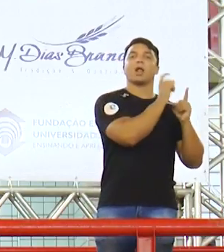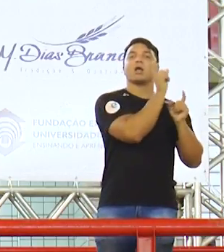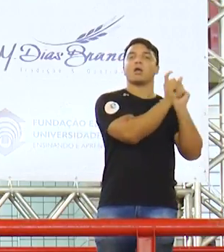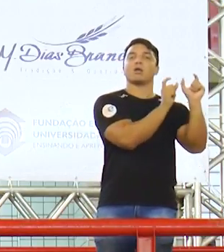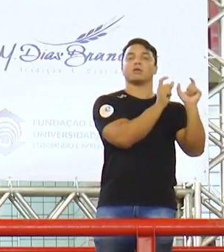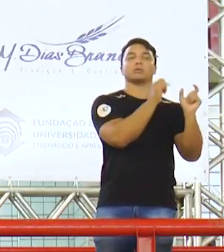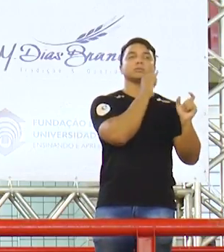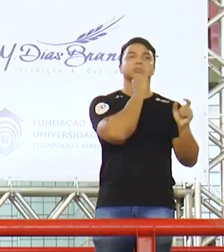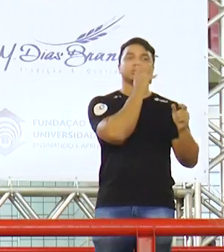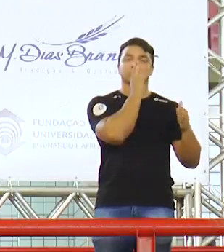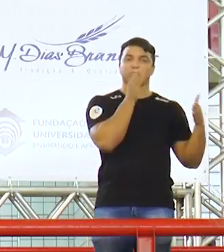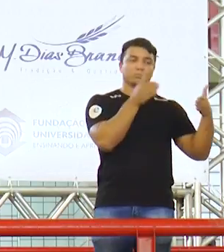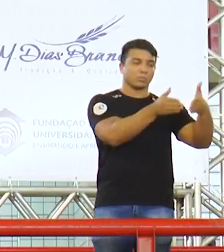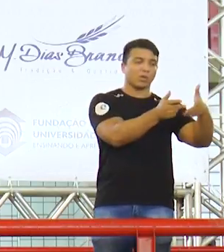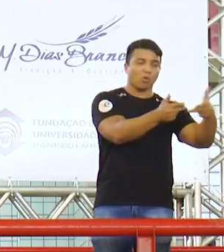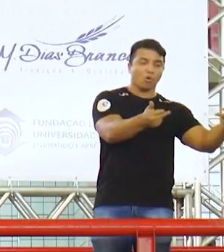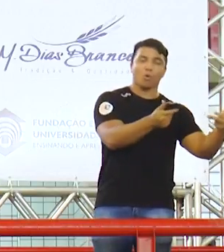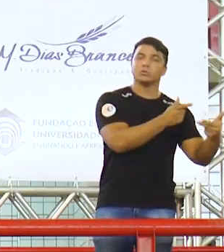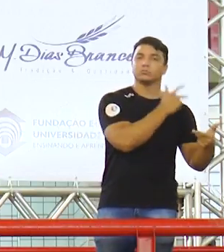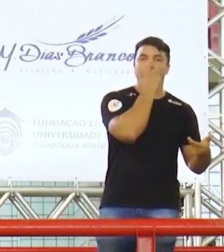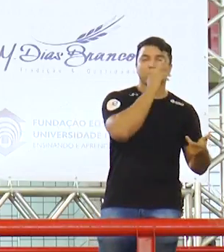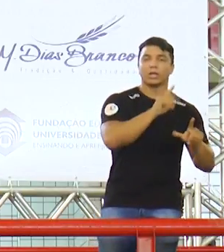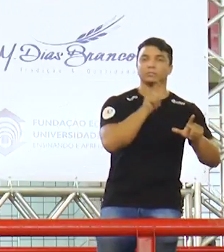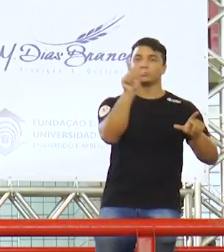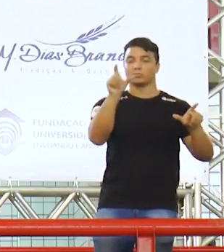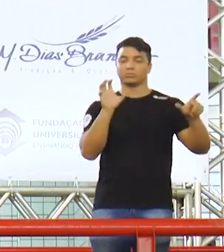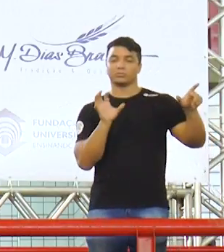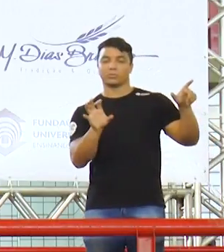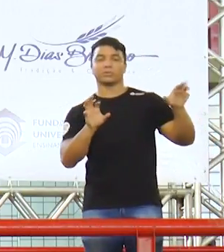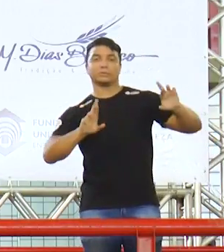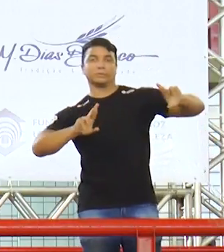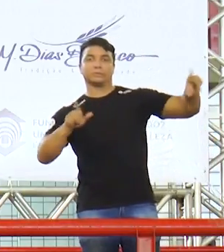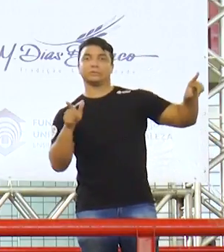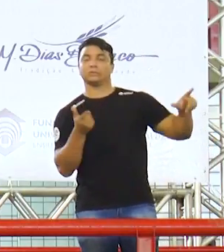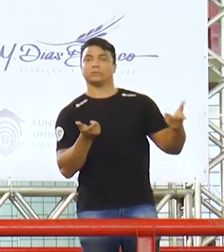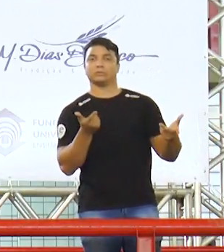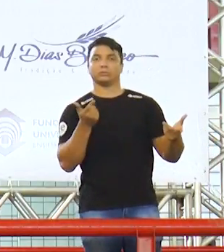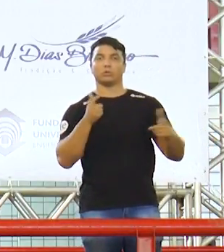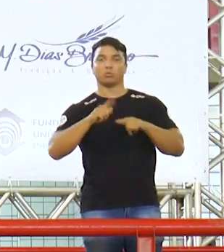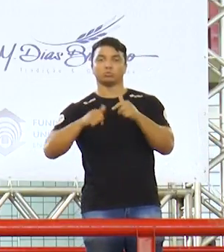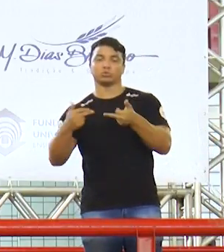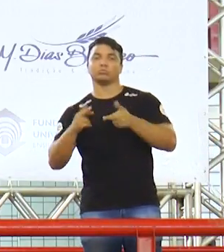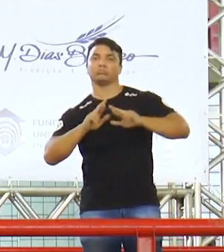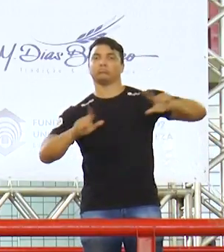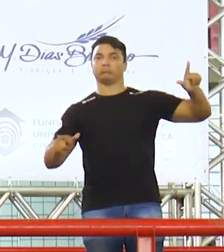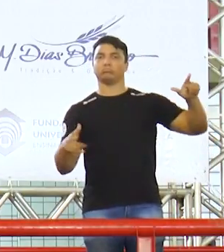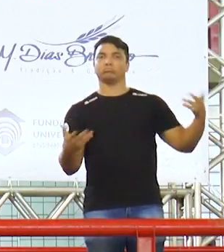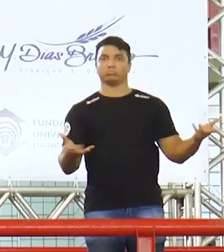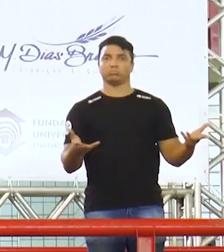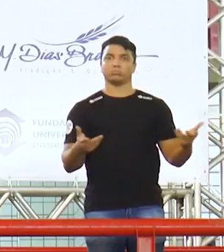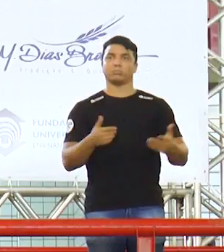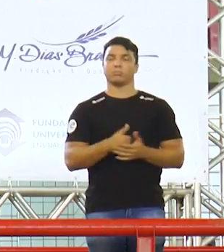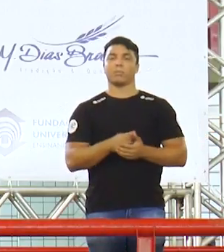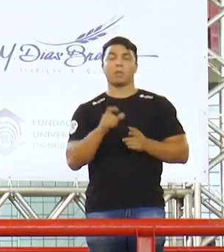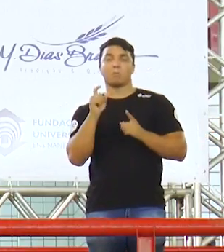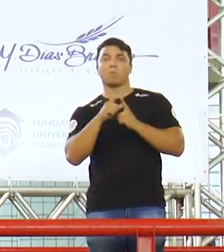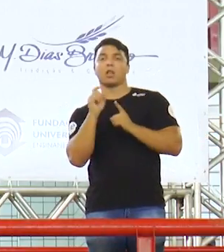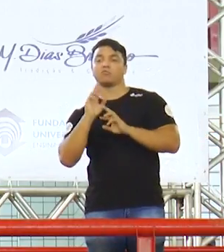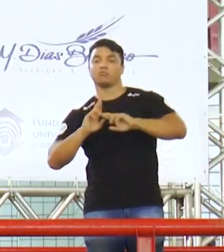palavras para designar algumas coisas e em outras regiões usam palavras diferentes para designar as mesmas